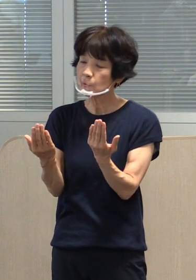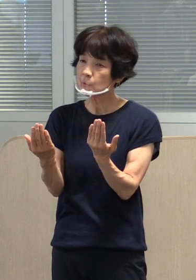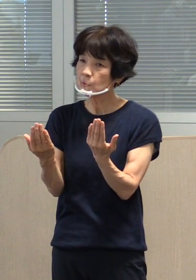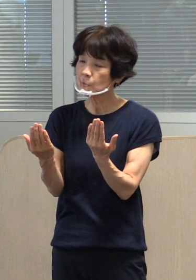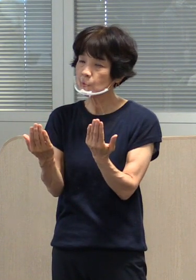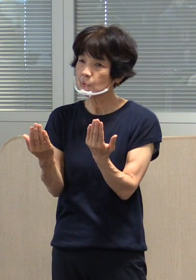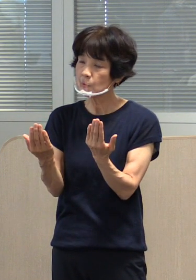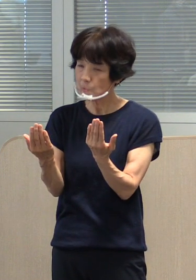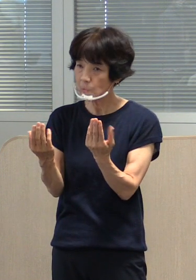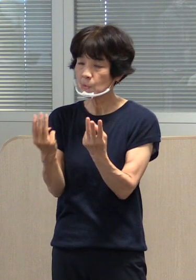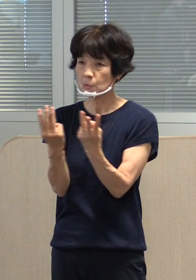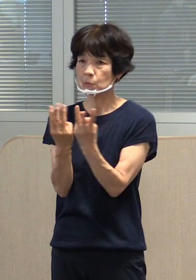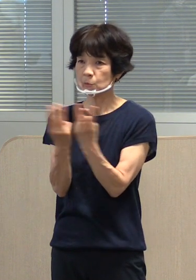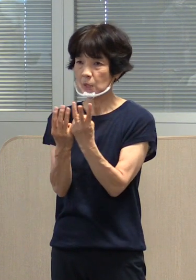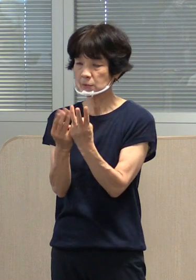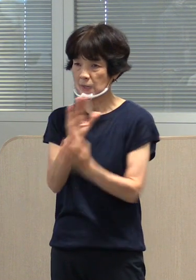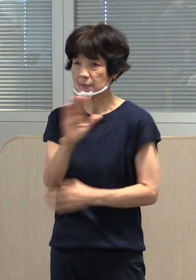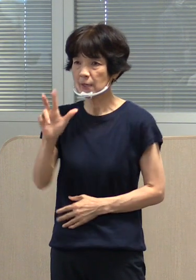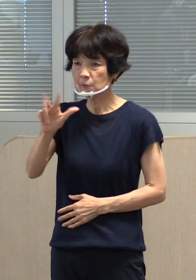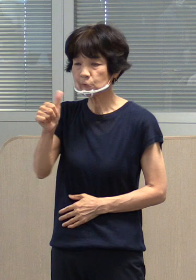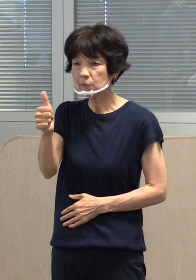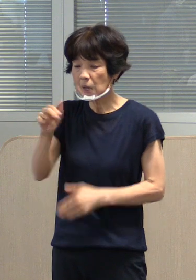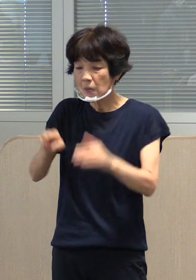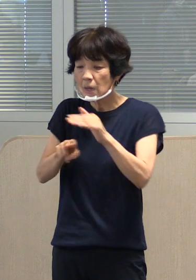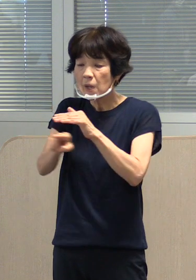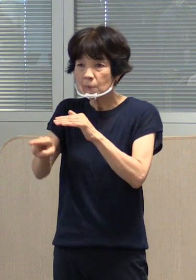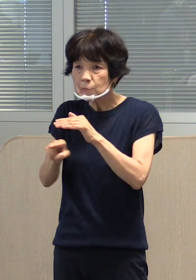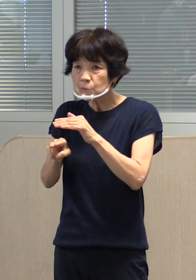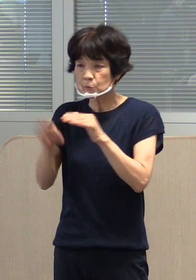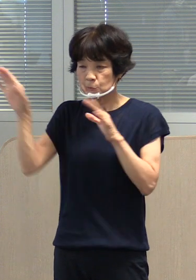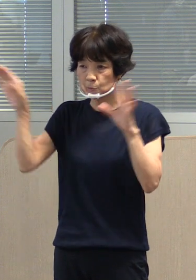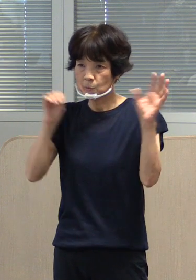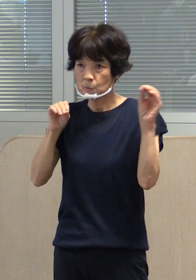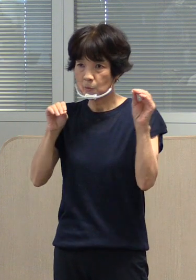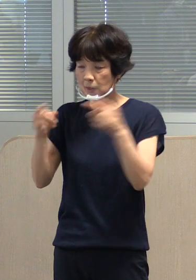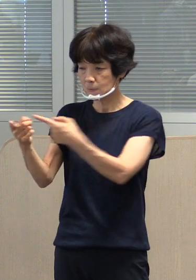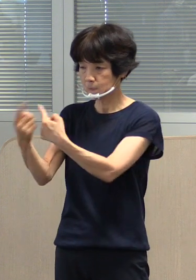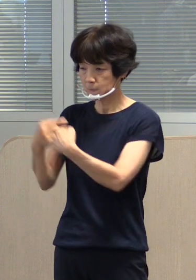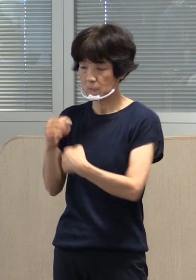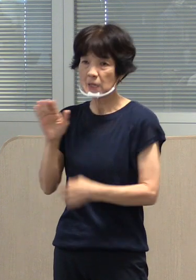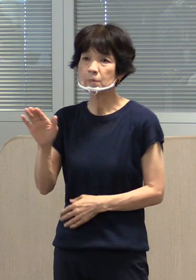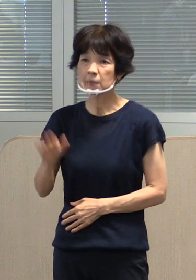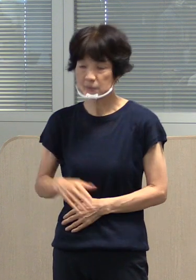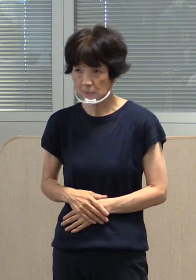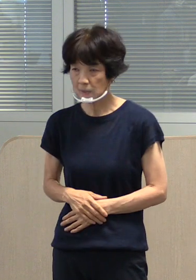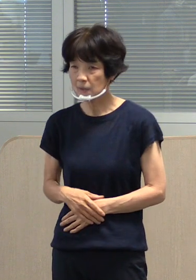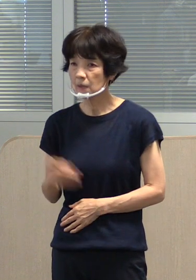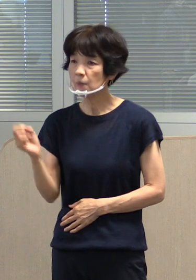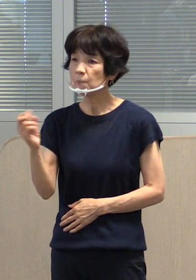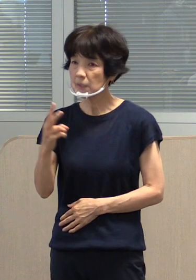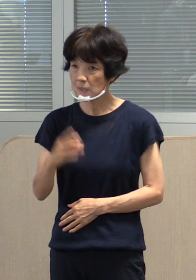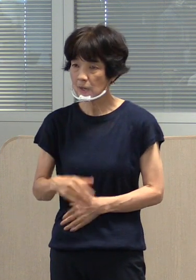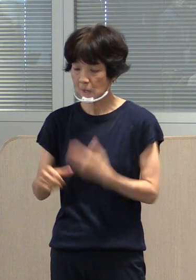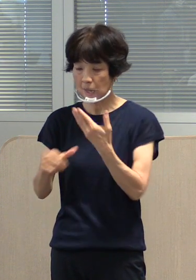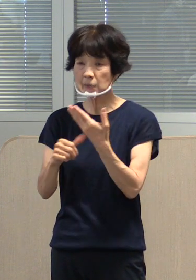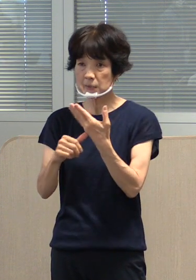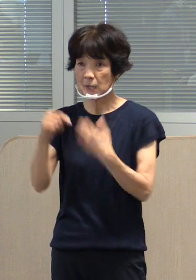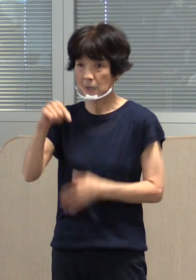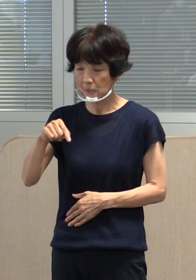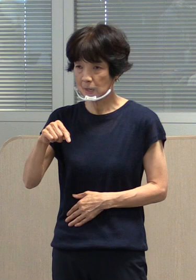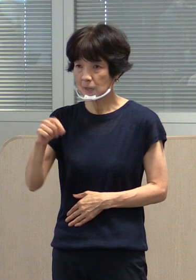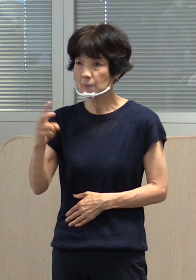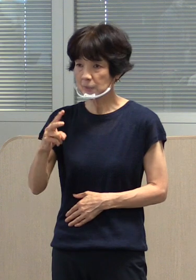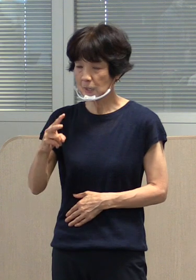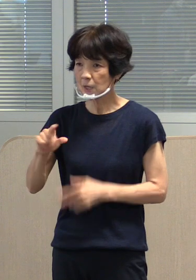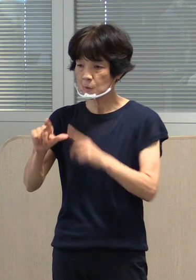相当数がデルタ株というような情報が流れています。また、本県をはじめ、東